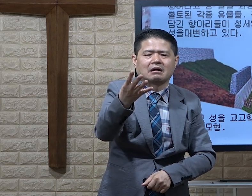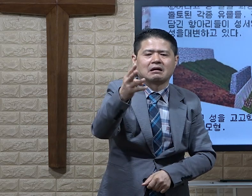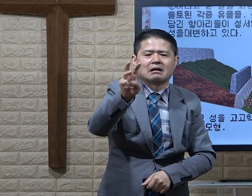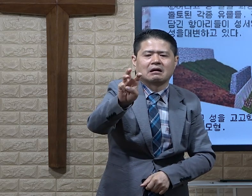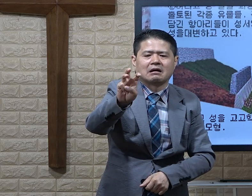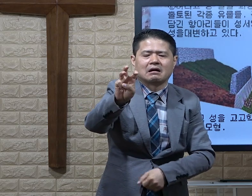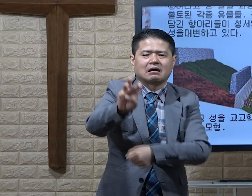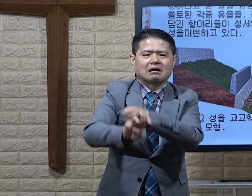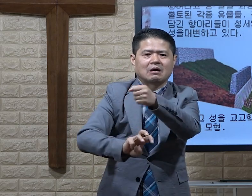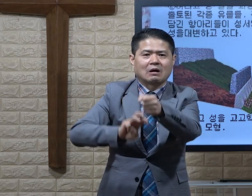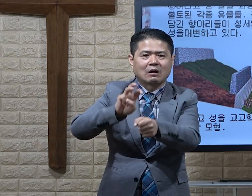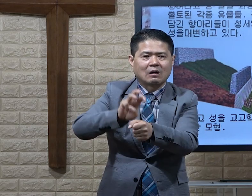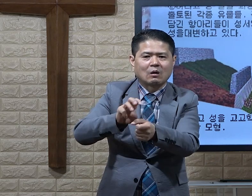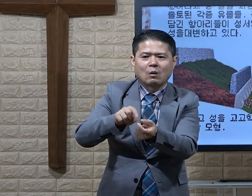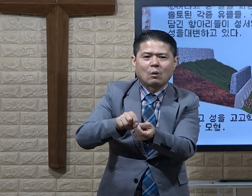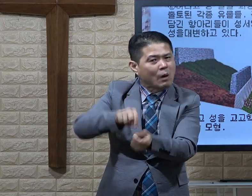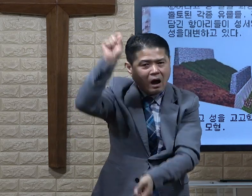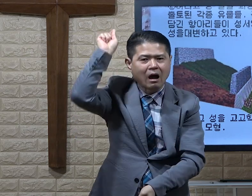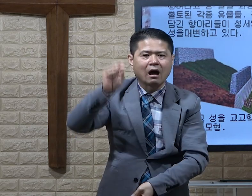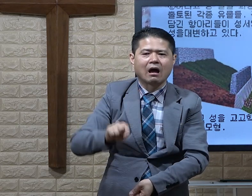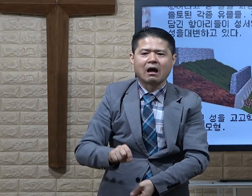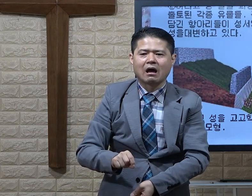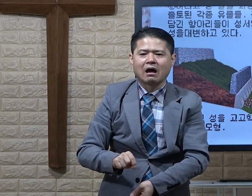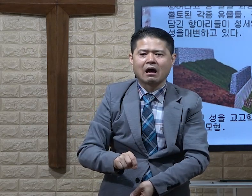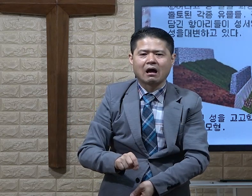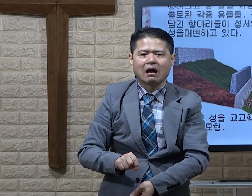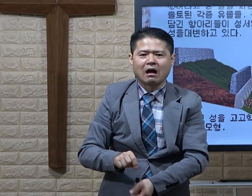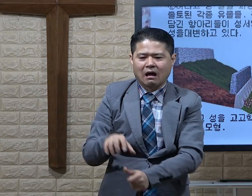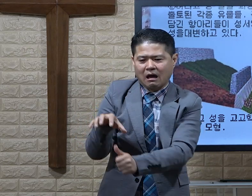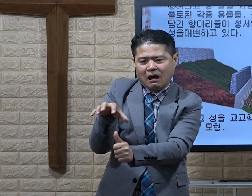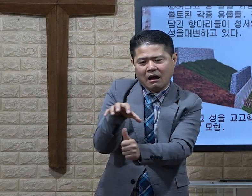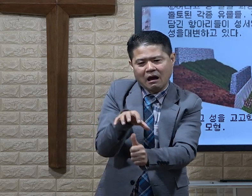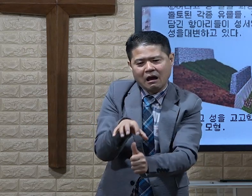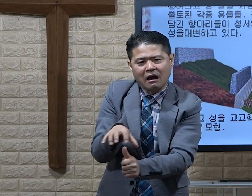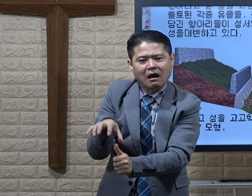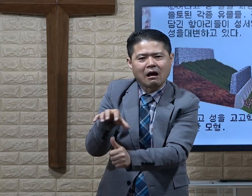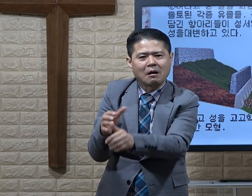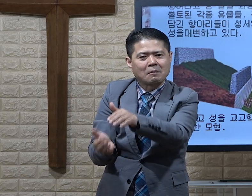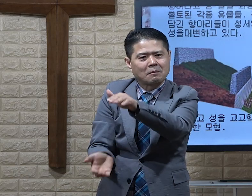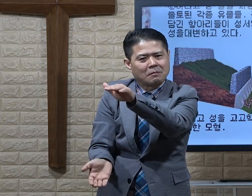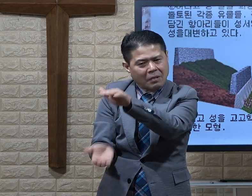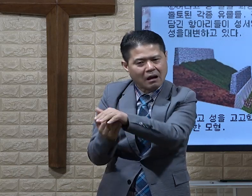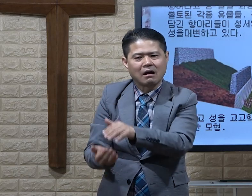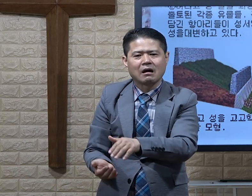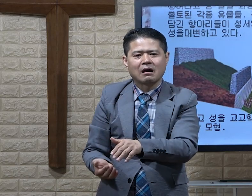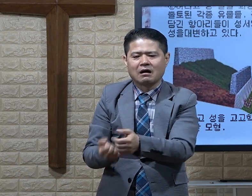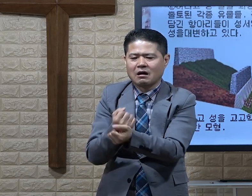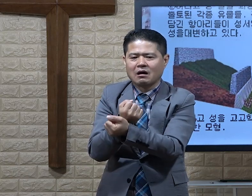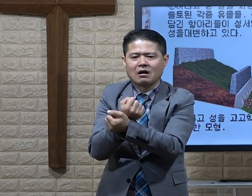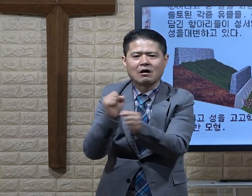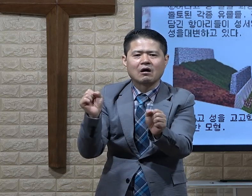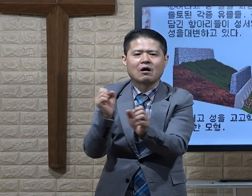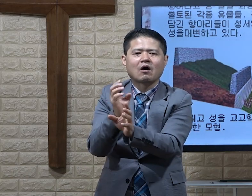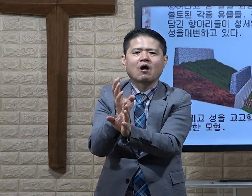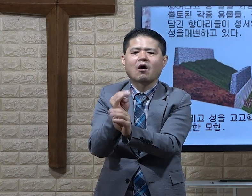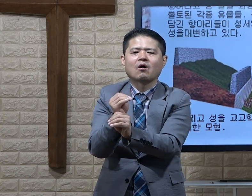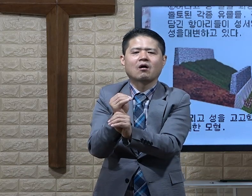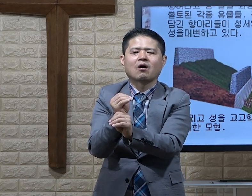430년 동안 오랫동안 이 노예 생활을 하고 그들이 언제